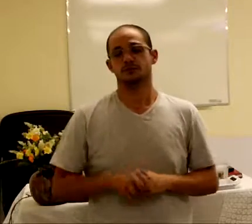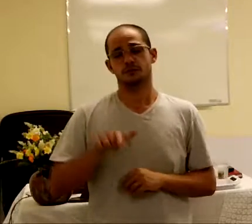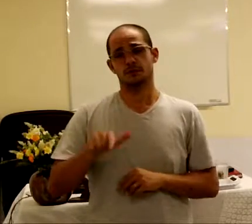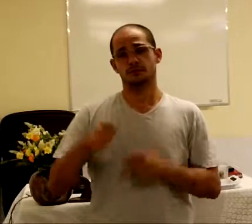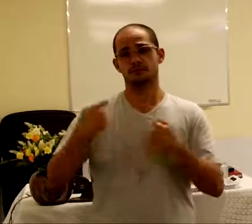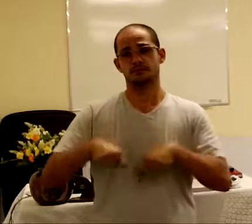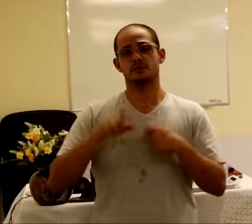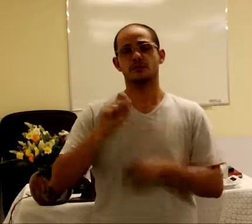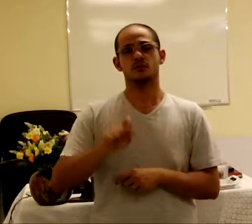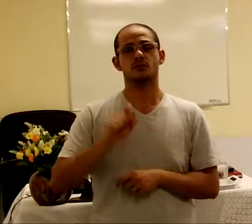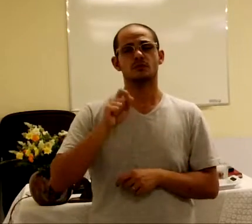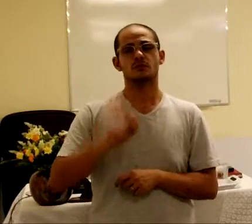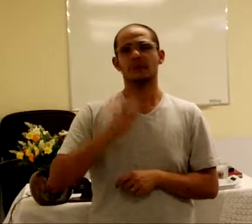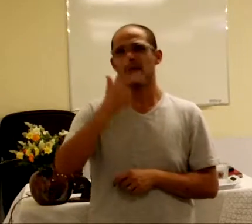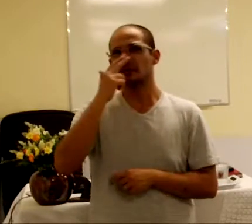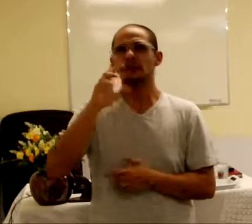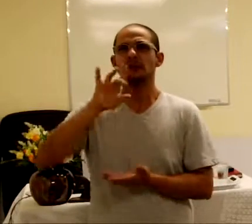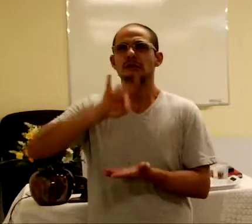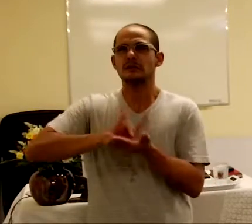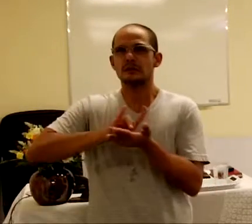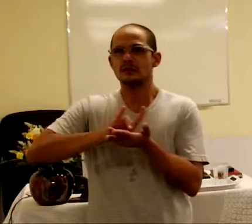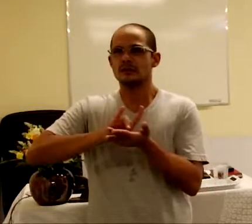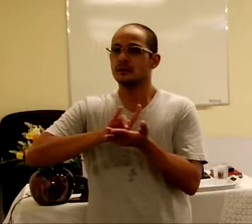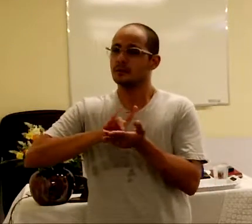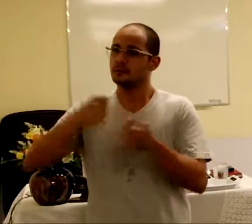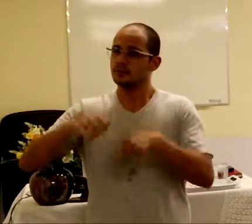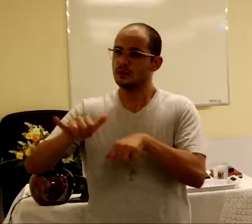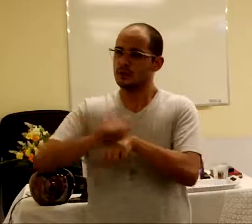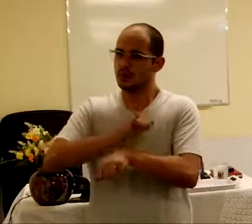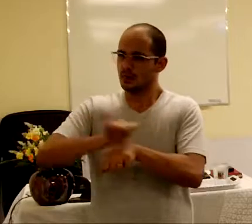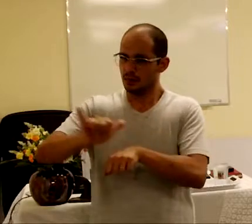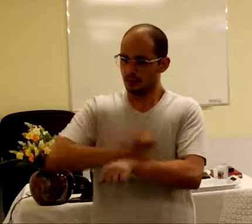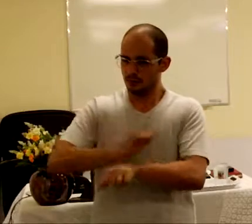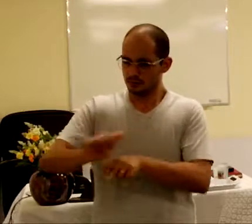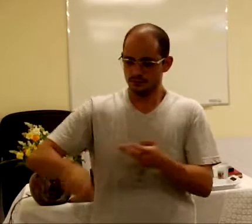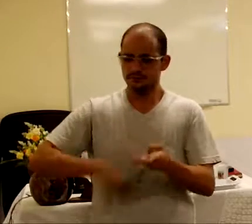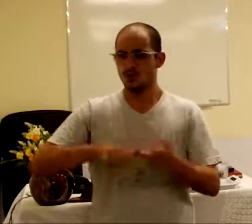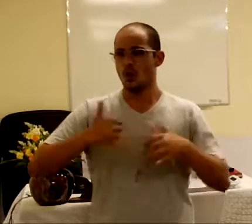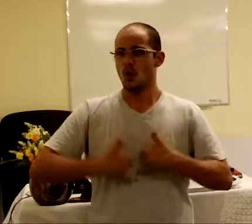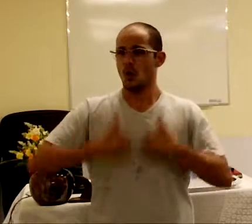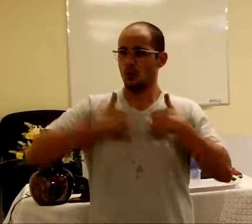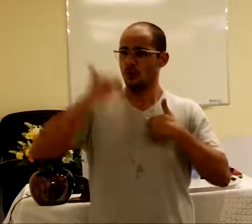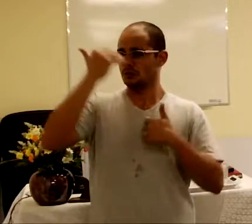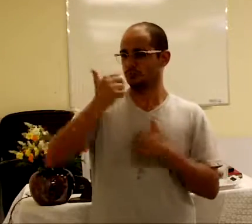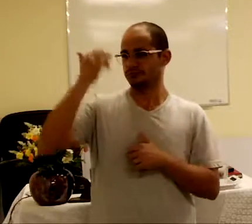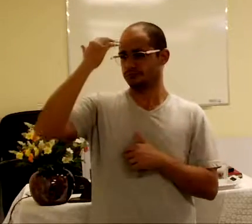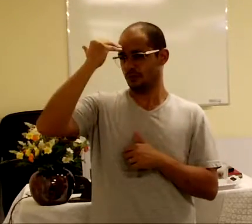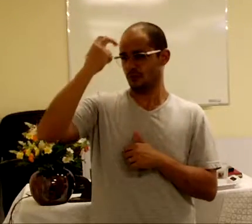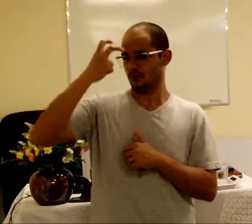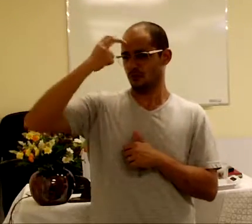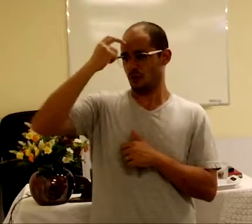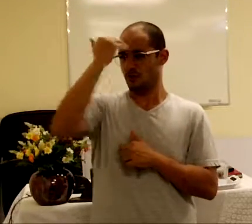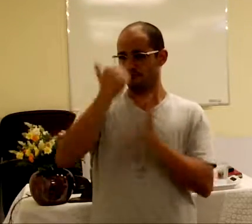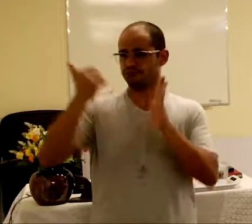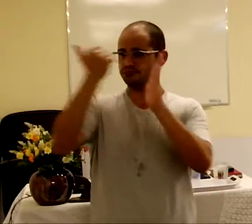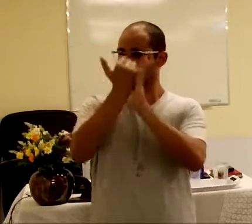precisa se desfazer das suas plenas certezas, do seu orgulho, obviamente, da sua soberba intelectual, ele tem que recomeçar a sua